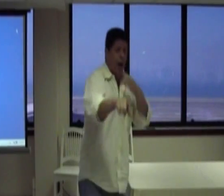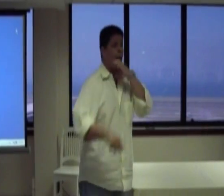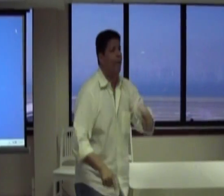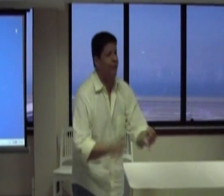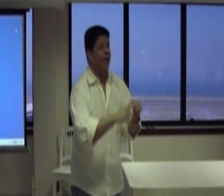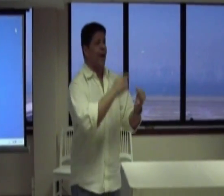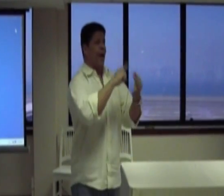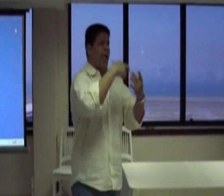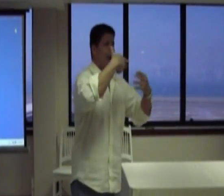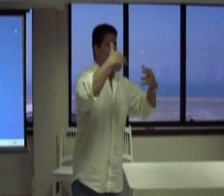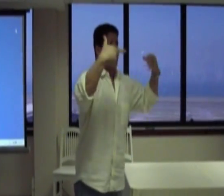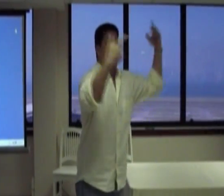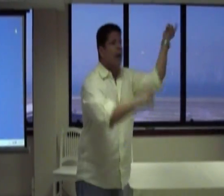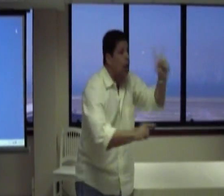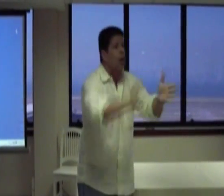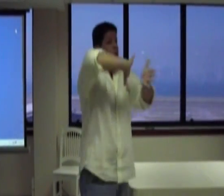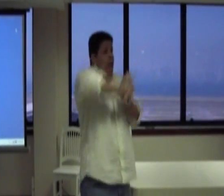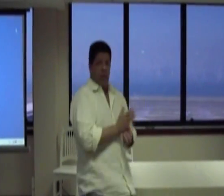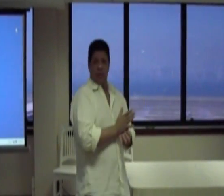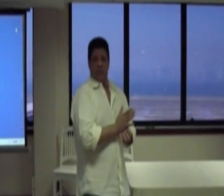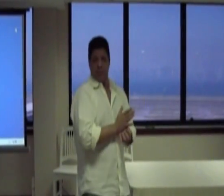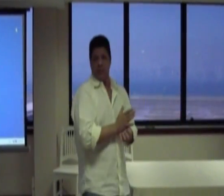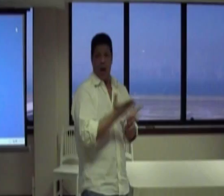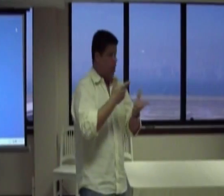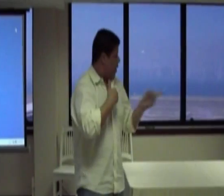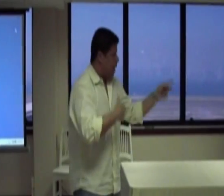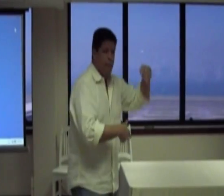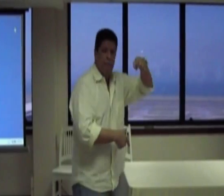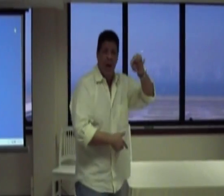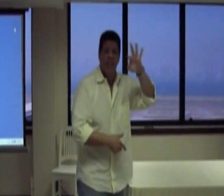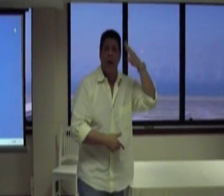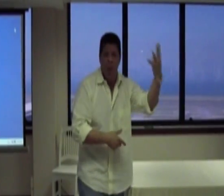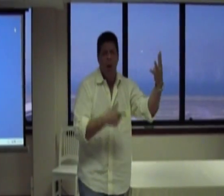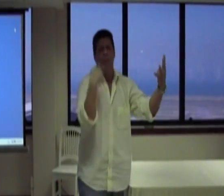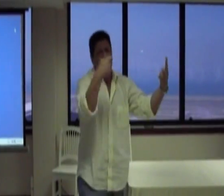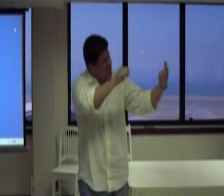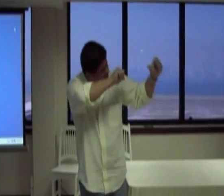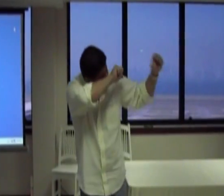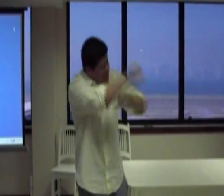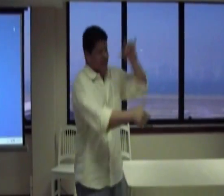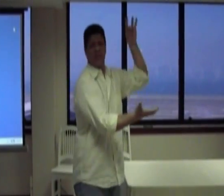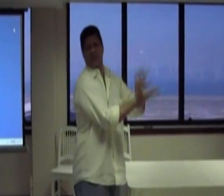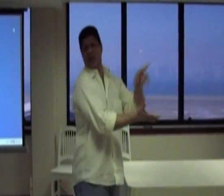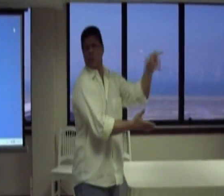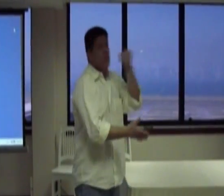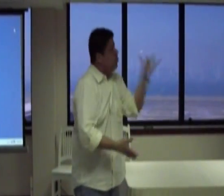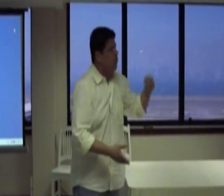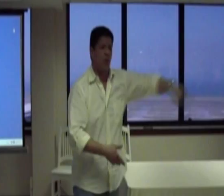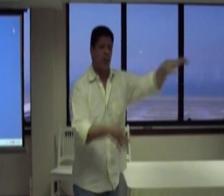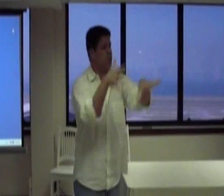opressão. Nós temos já as pesquisas aí, Capovilla, várias outras pesquisas, falando sobre a Meta 4,